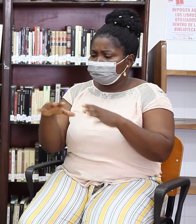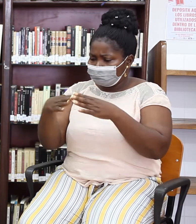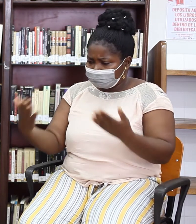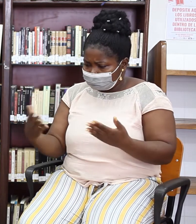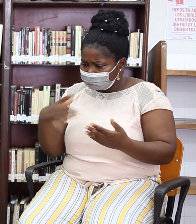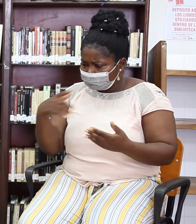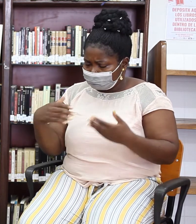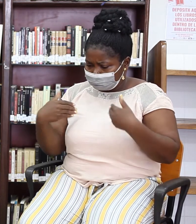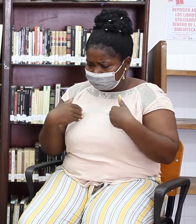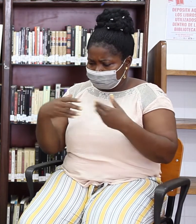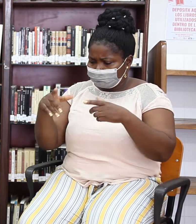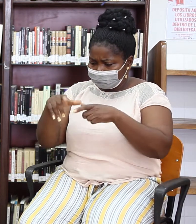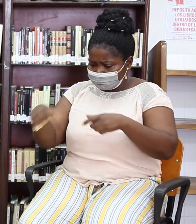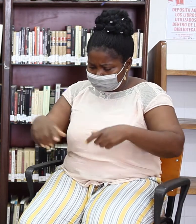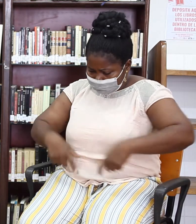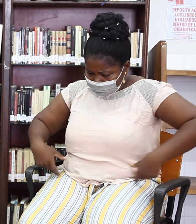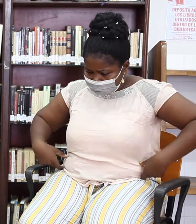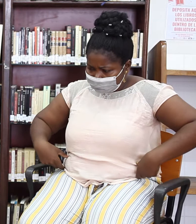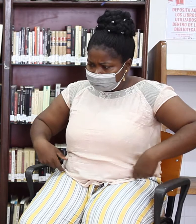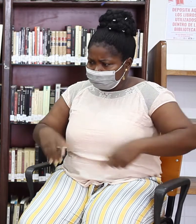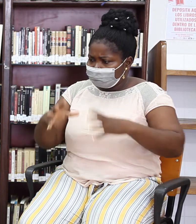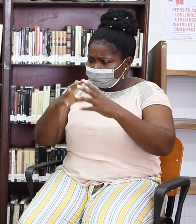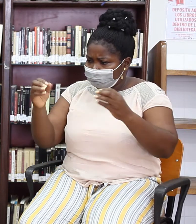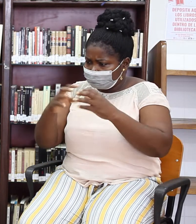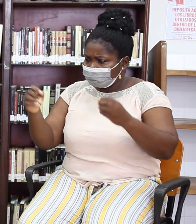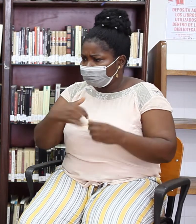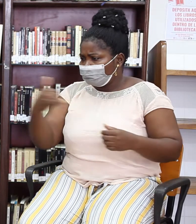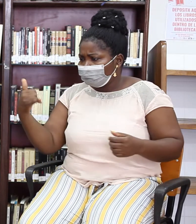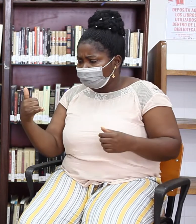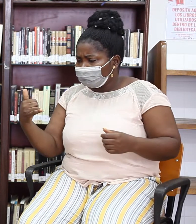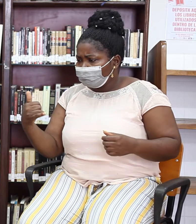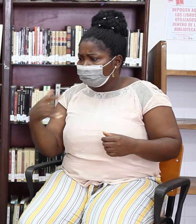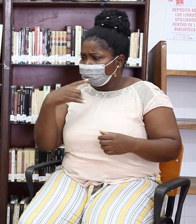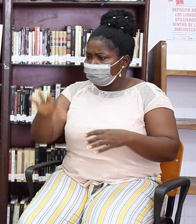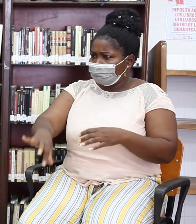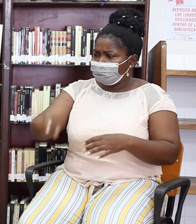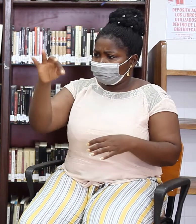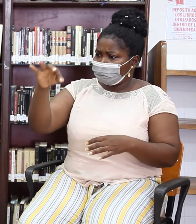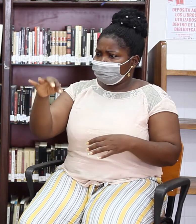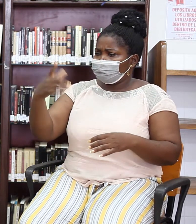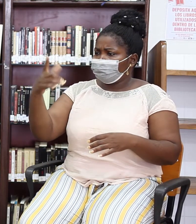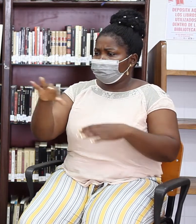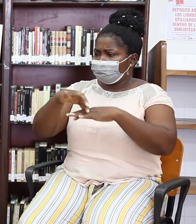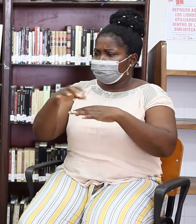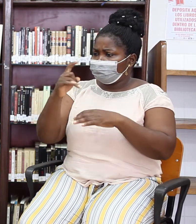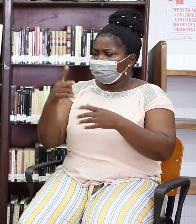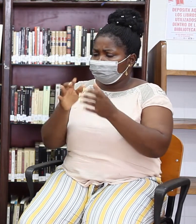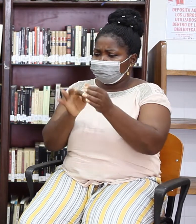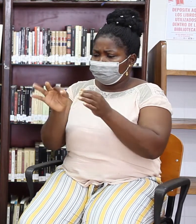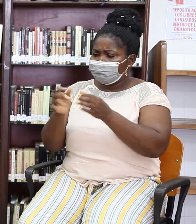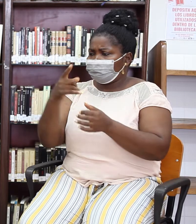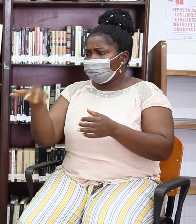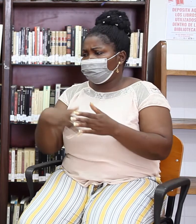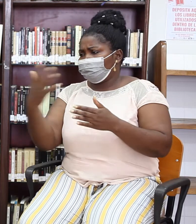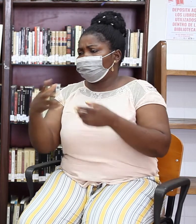de cuero que pendían de su cinturón de cuentas y sacó los huesecillos que empleaba para